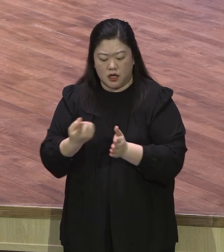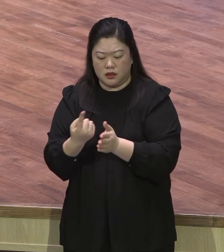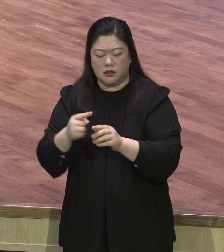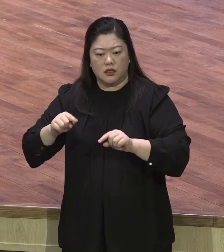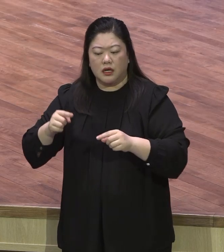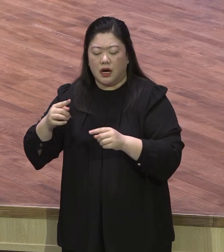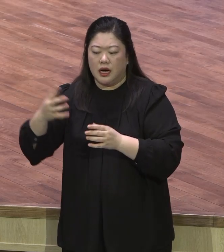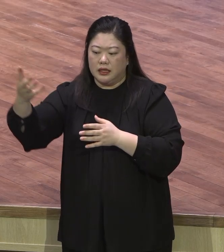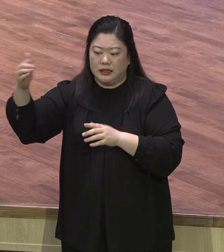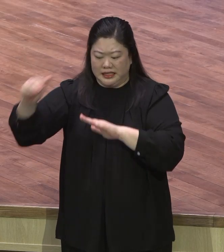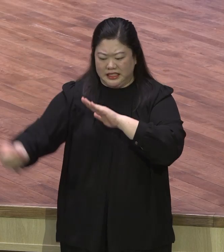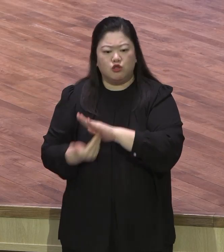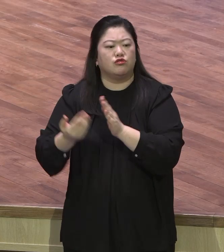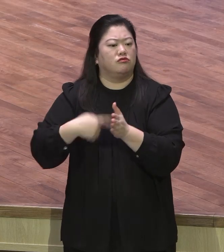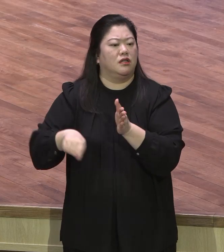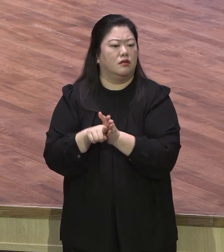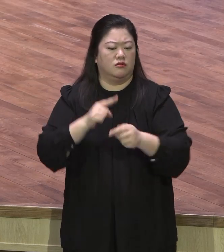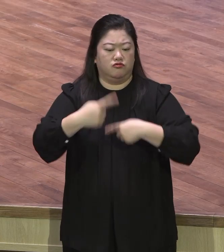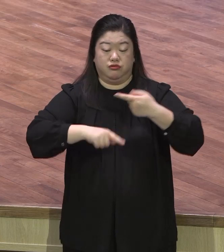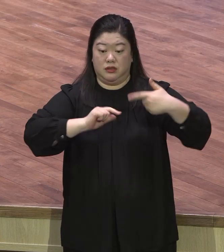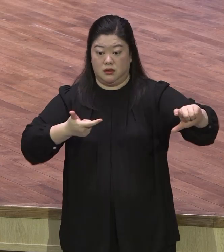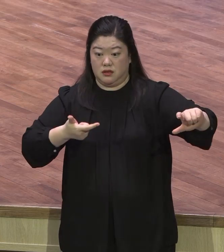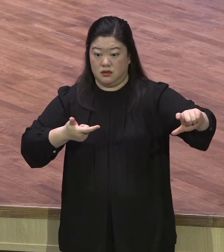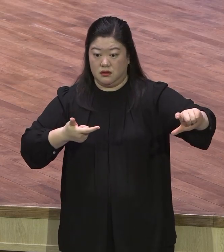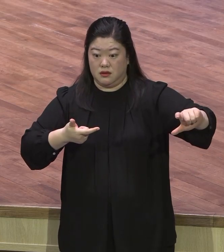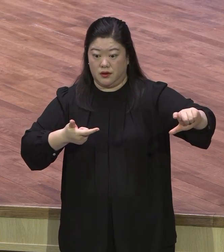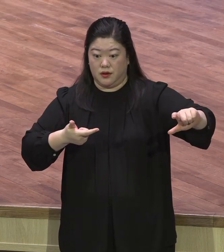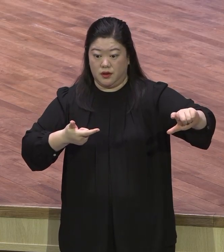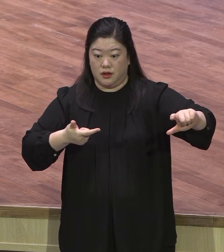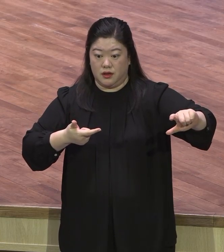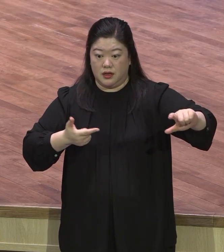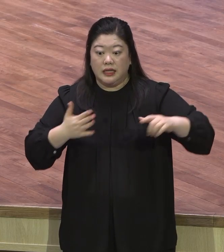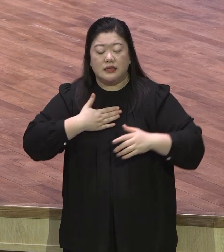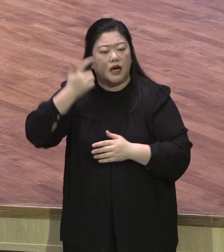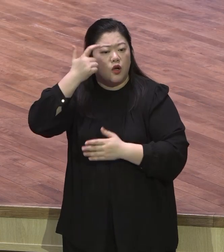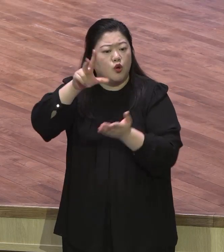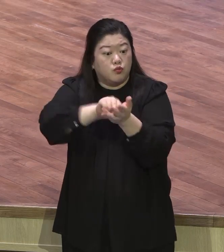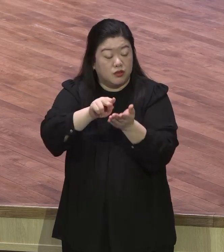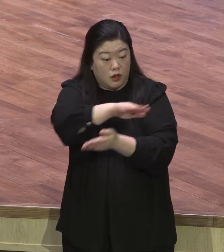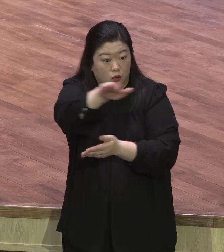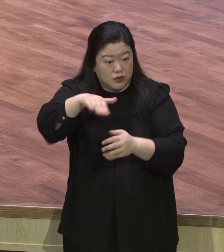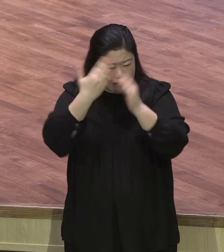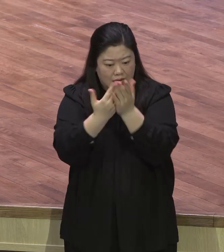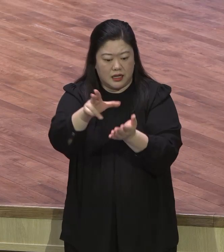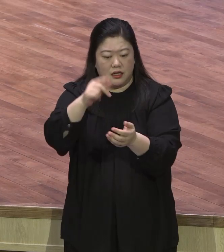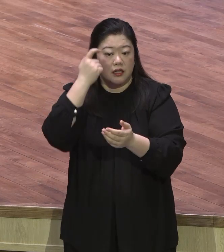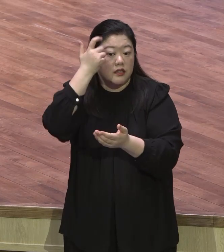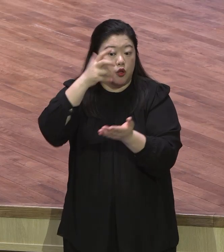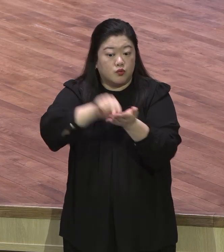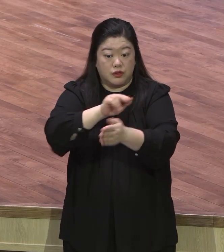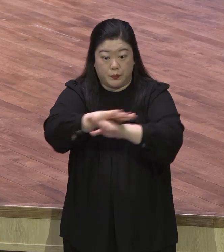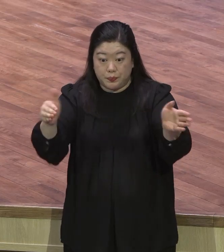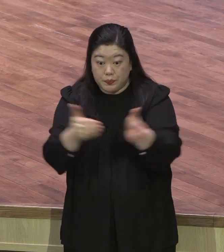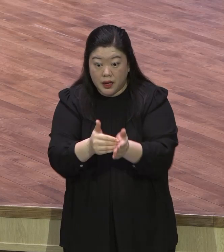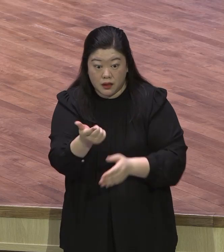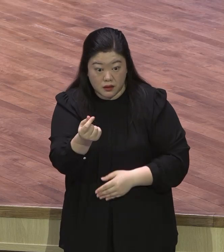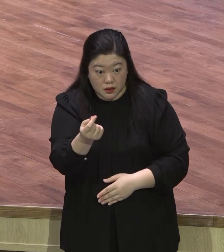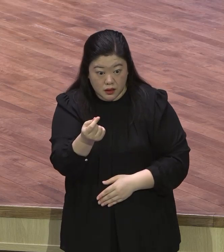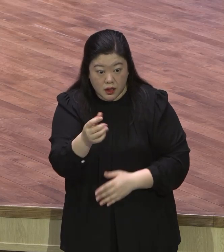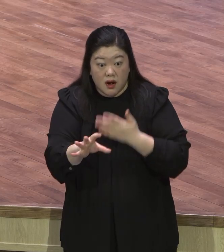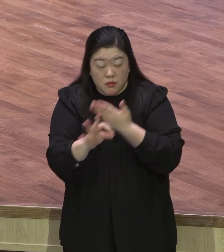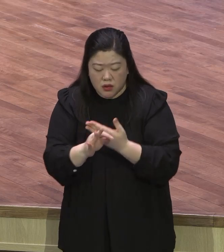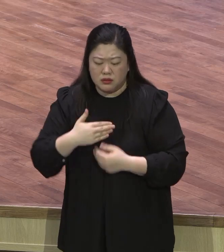우리는 이미 예수 거시도를 통해 12가지 영적문제 지휘받았습니다. 12가지 끝났습니다. 해결되었어요. 우리가 이 땅의 삶을